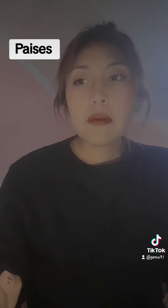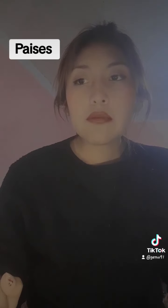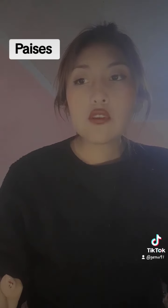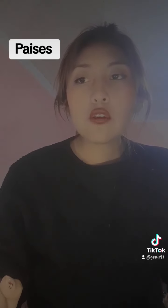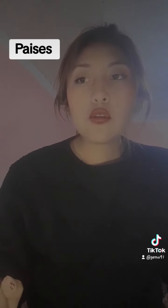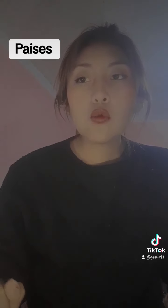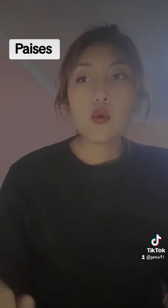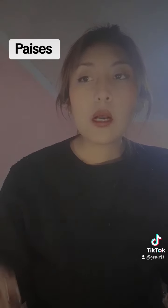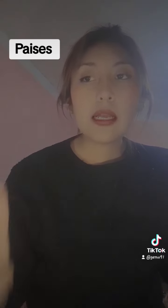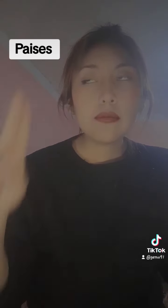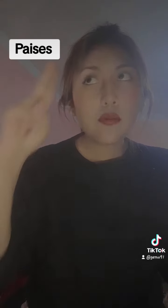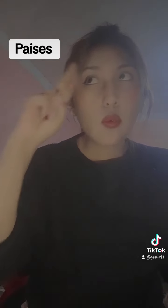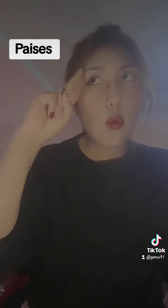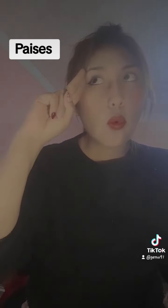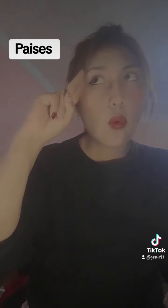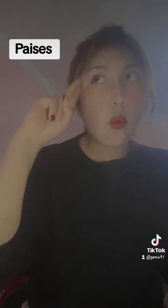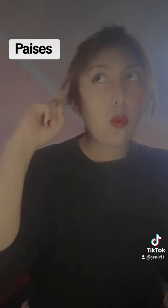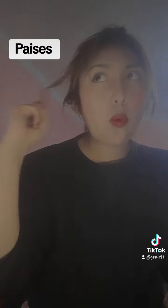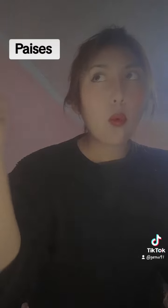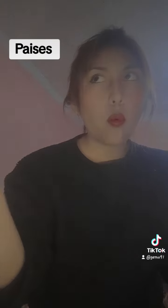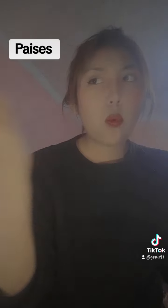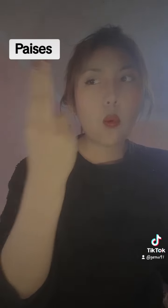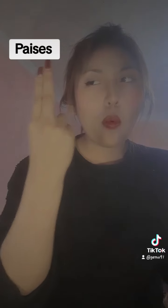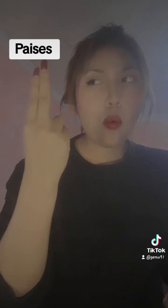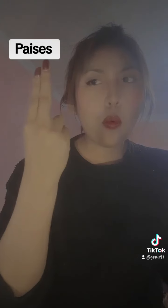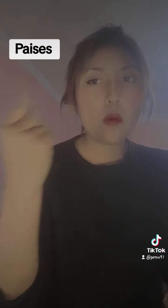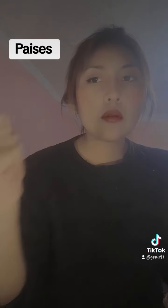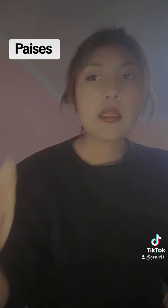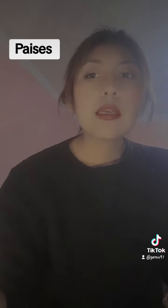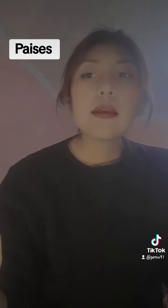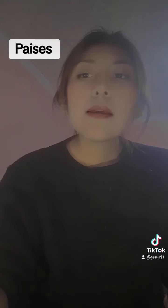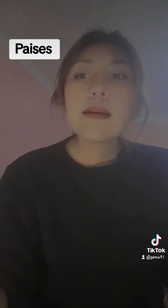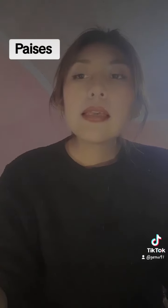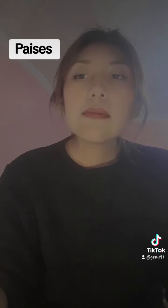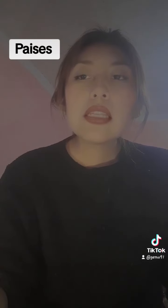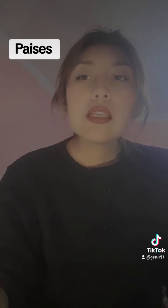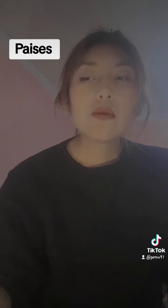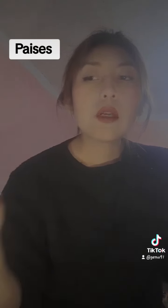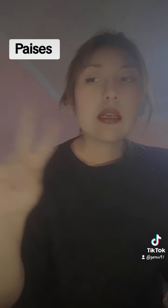Vamos con Uruguay. Y Venezuela.